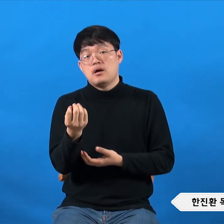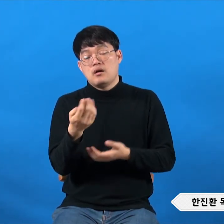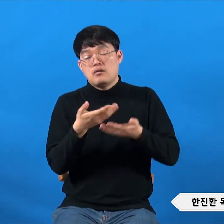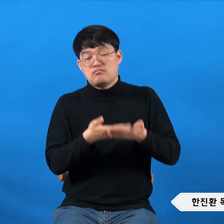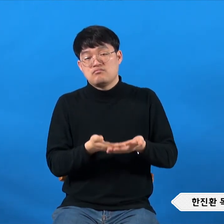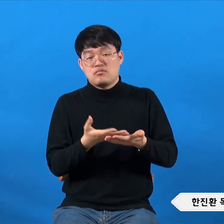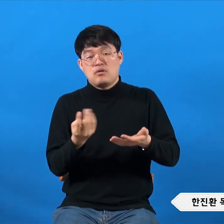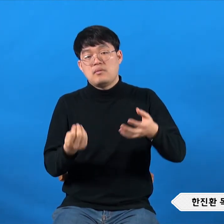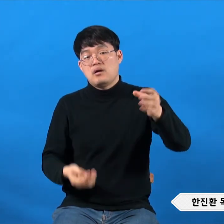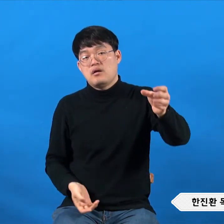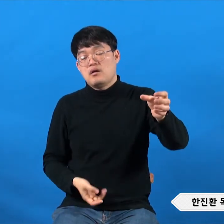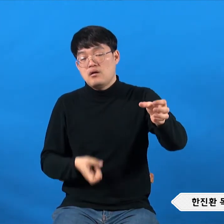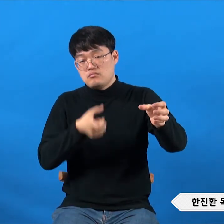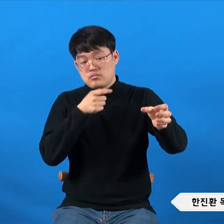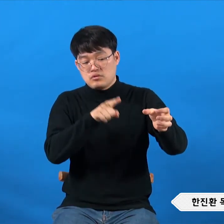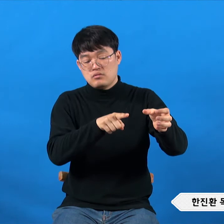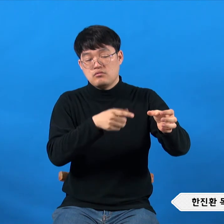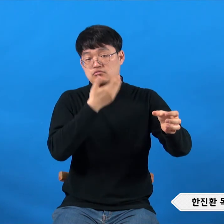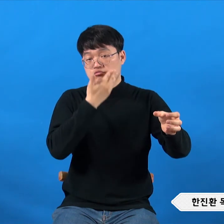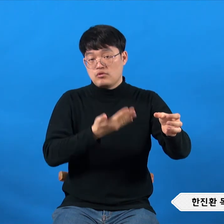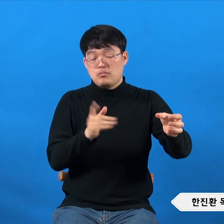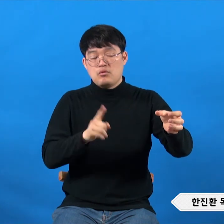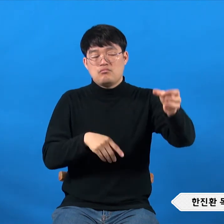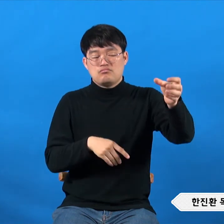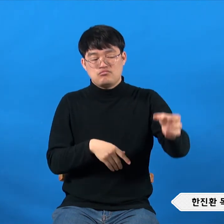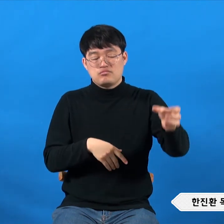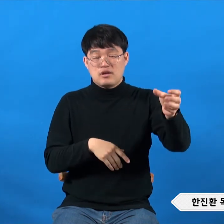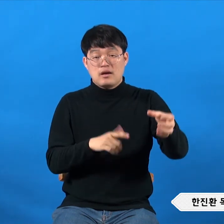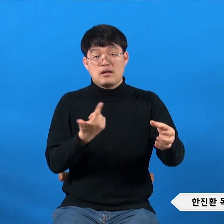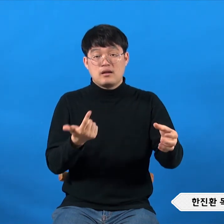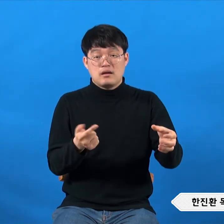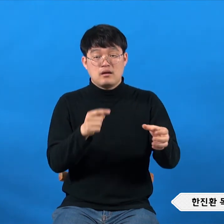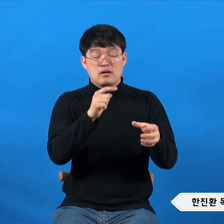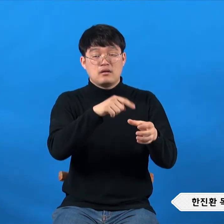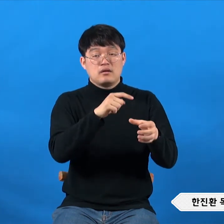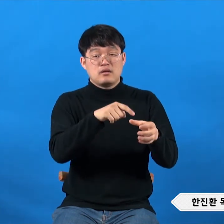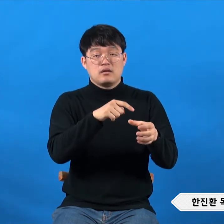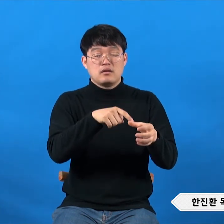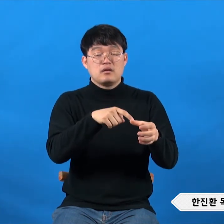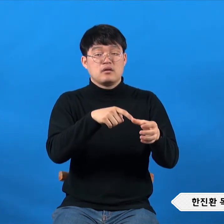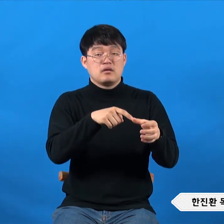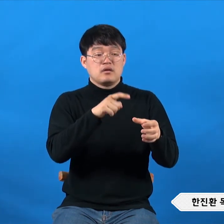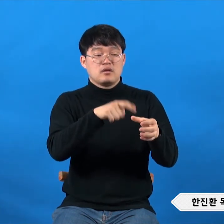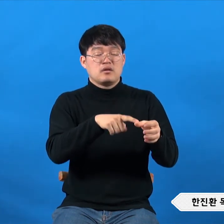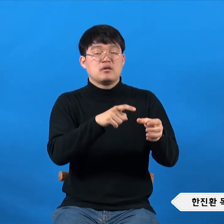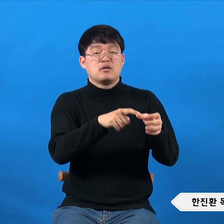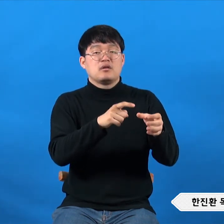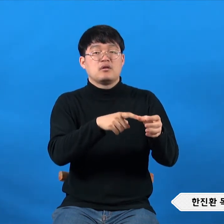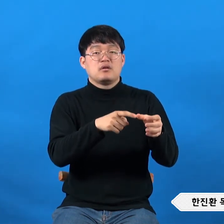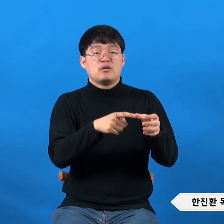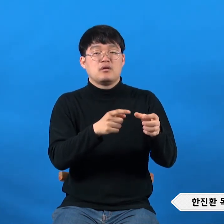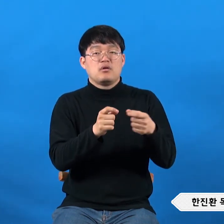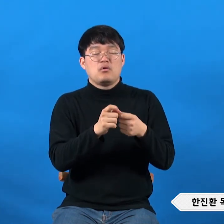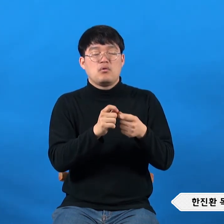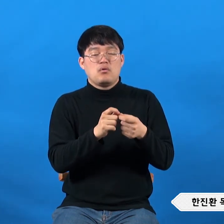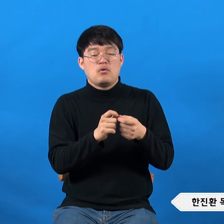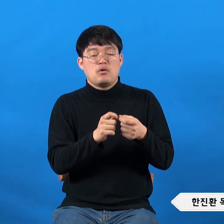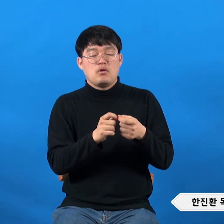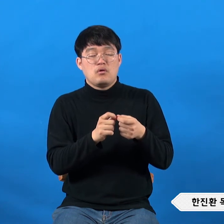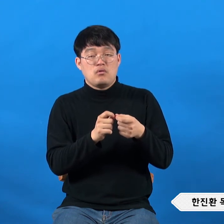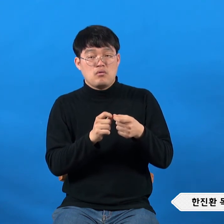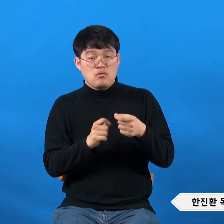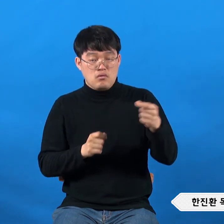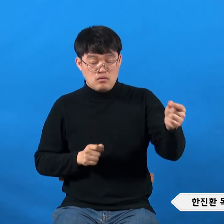얼마 안 되겠죠, 물 한 컵. 그 중요한 것은 무게가 아니라 얼마나 오래 붙들고 있느냐